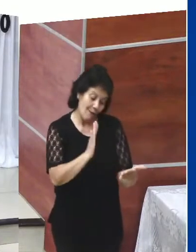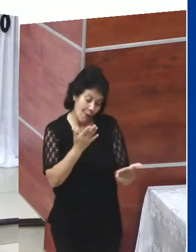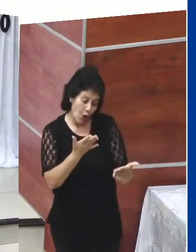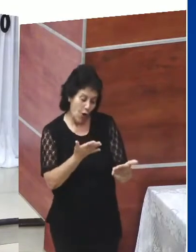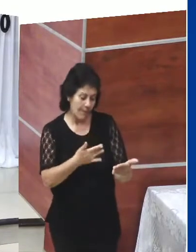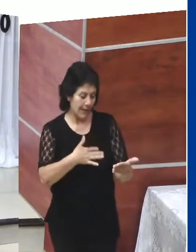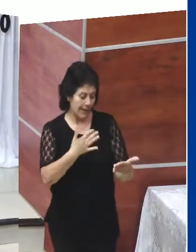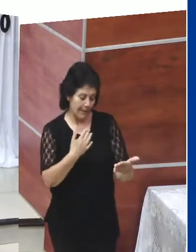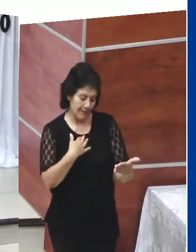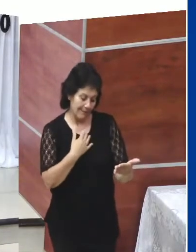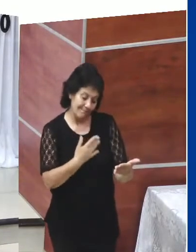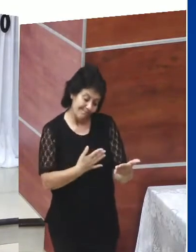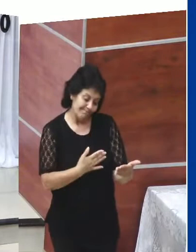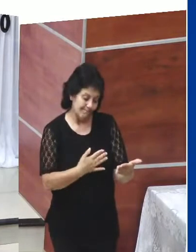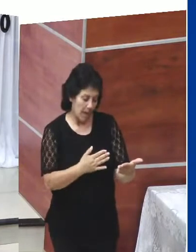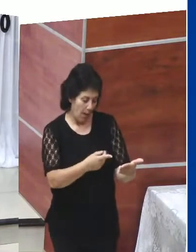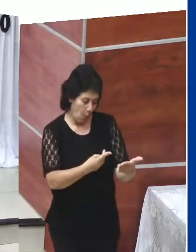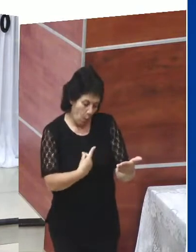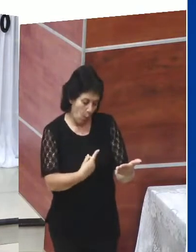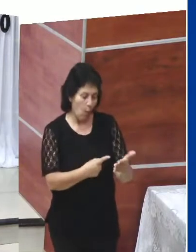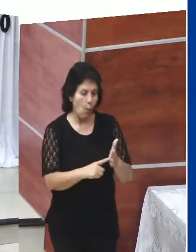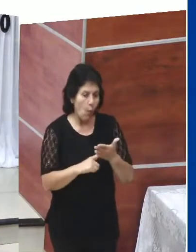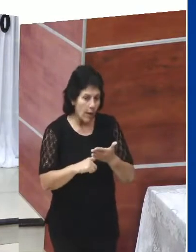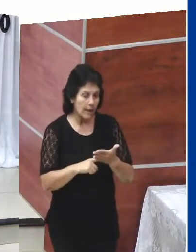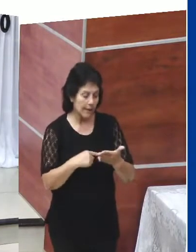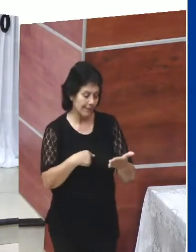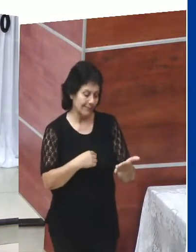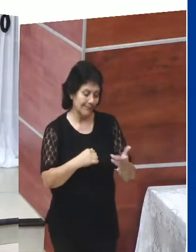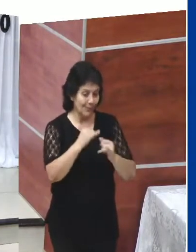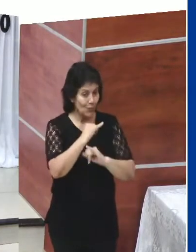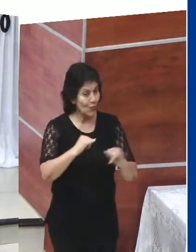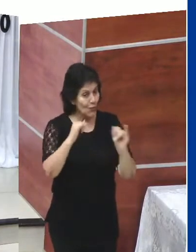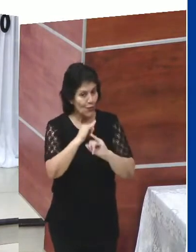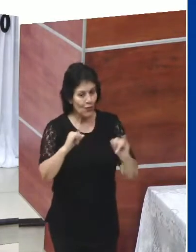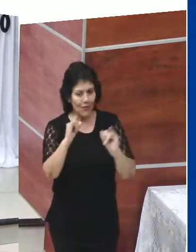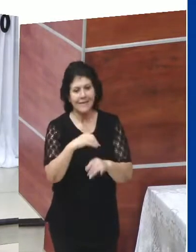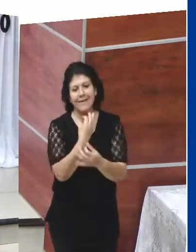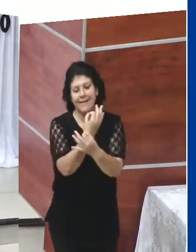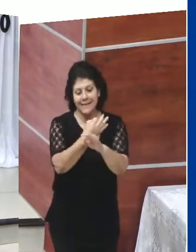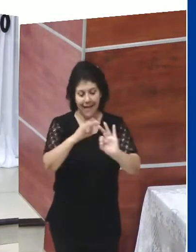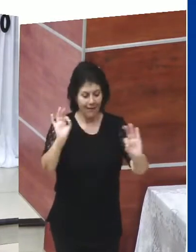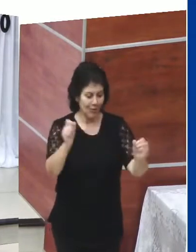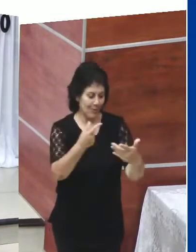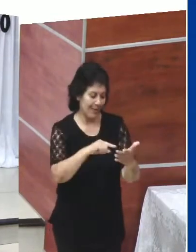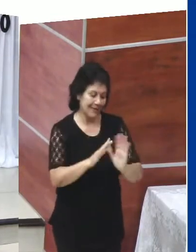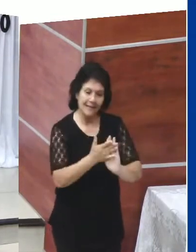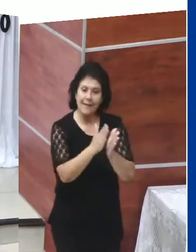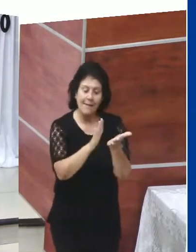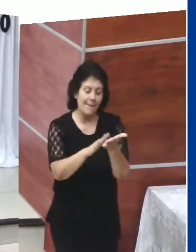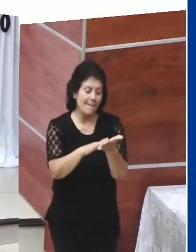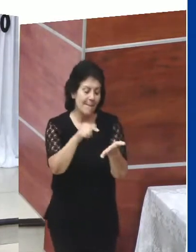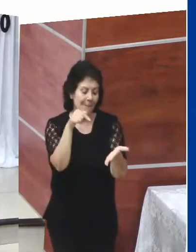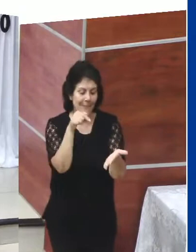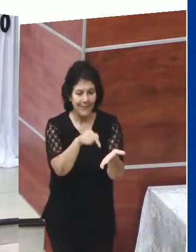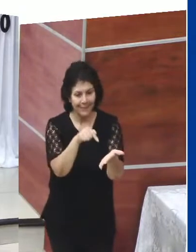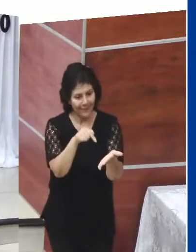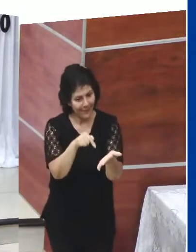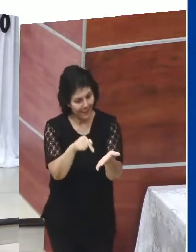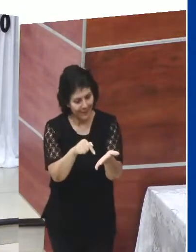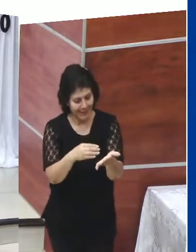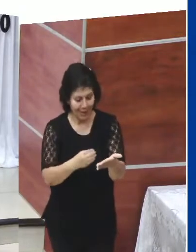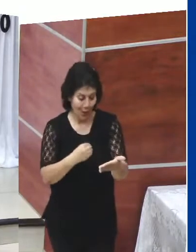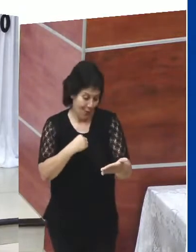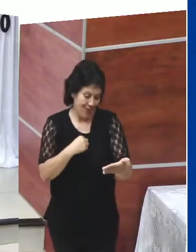nos advierte, nos da la buena noticia de salvación. Es la palabra que va a infundir en nosotros